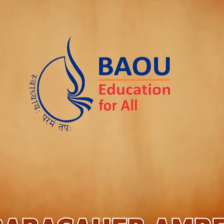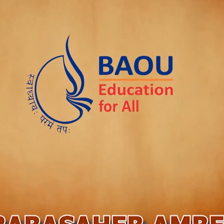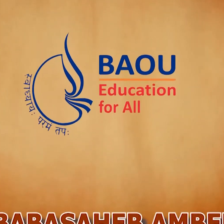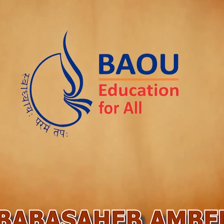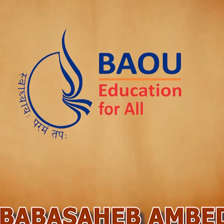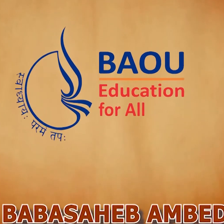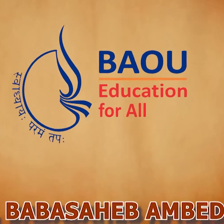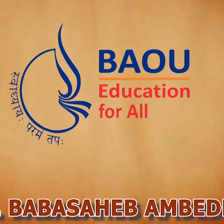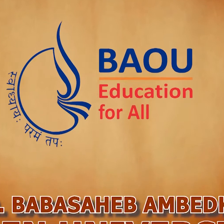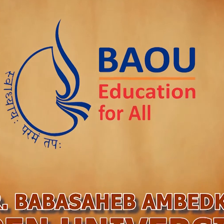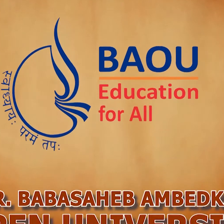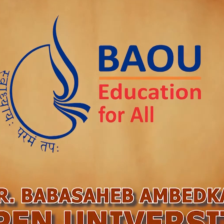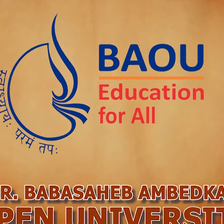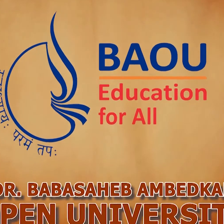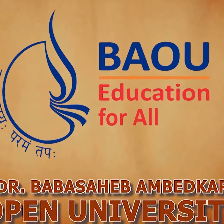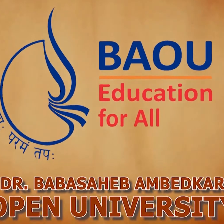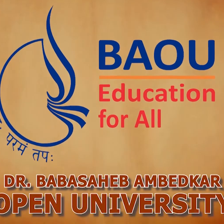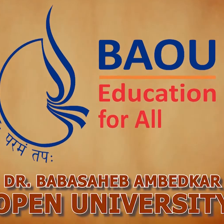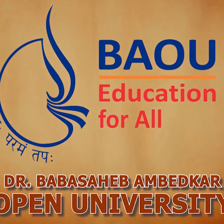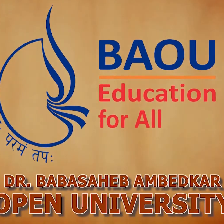डॉक्टर बाबा साहेब आंबेडकर ओपन यूनिवर्सिटी।